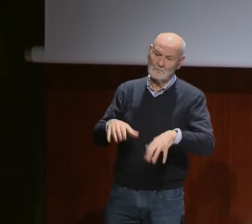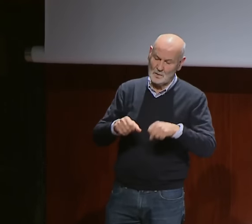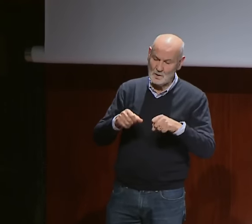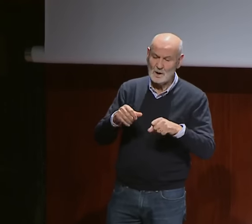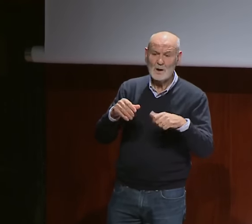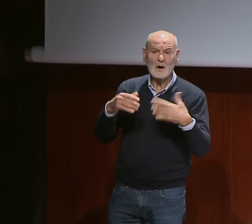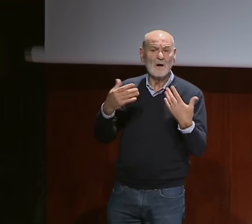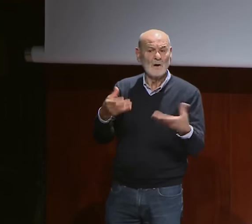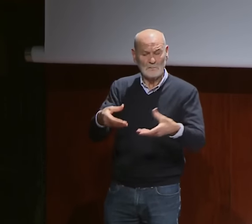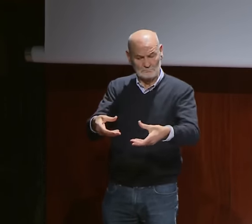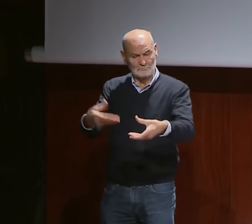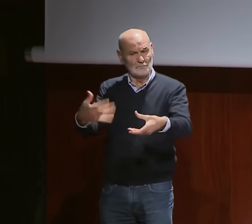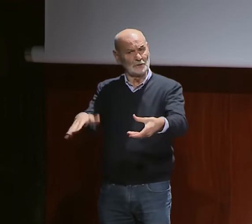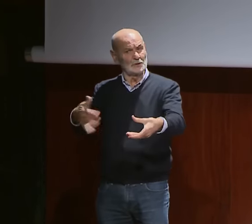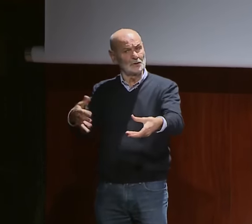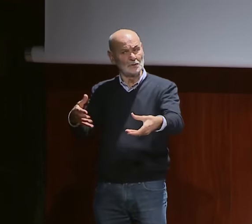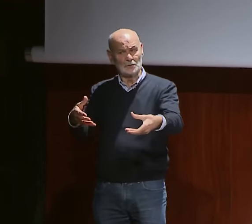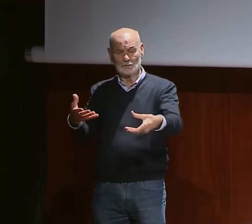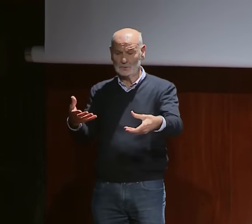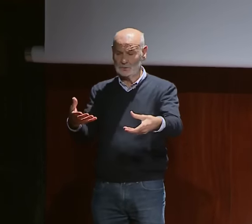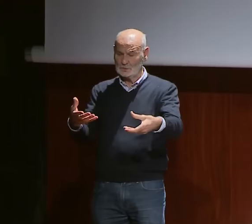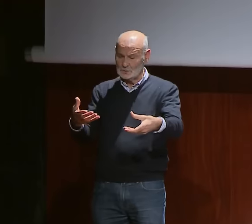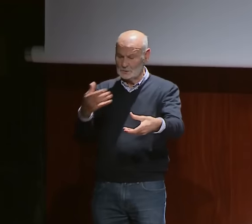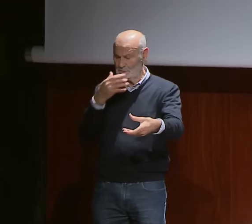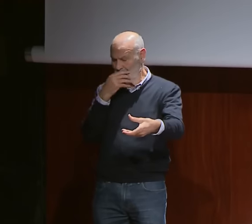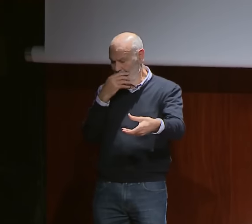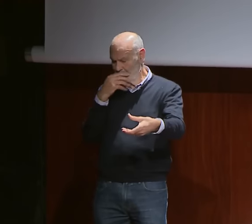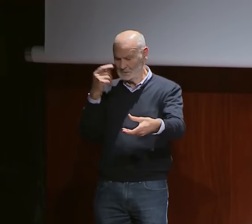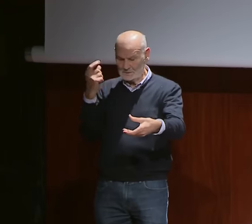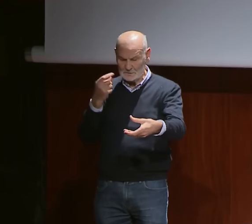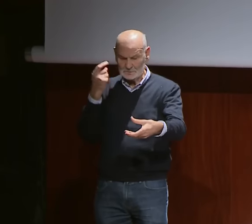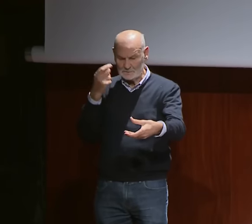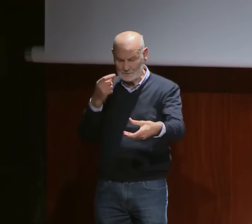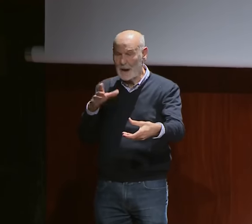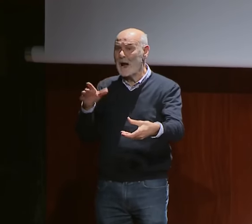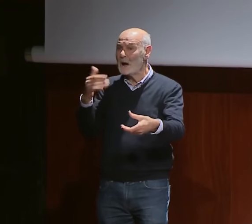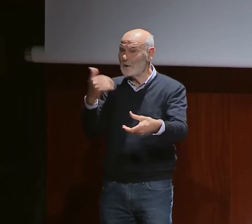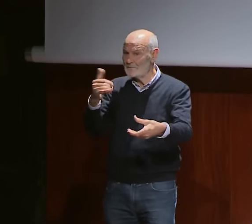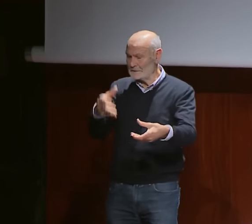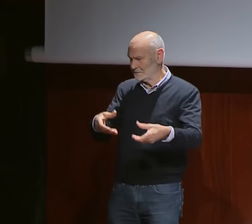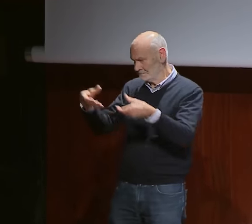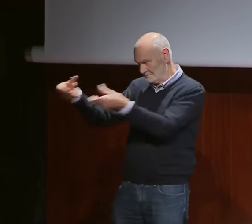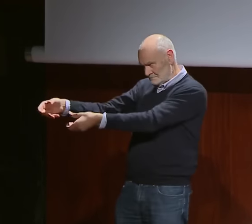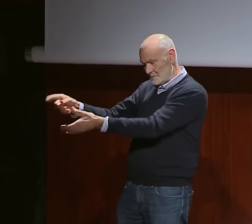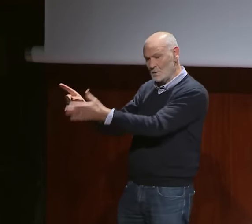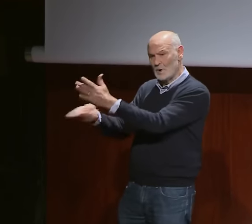ne connaissais absolument pas, le monde du livre, ce que ça représentait d'écrire un